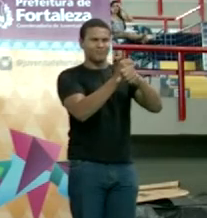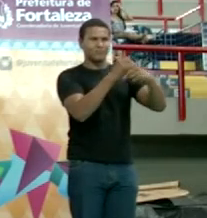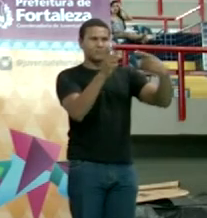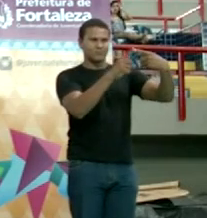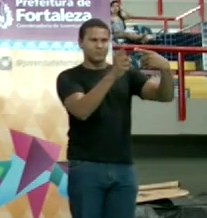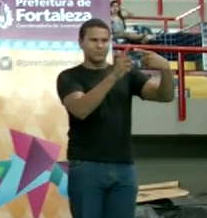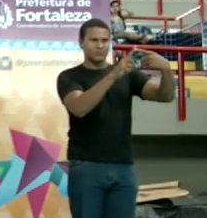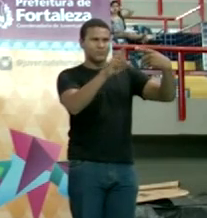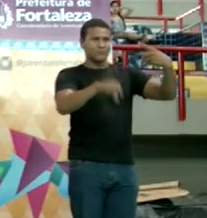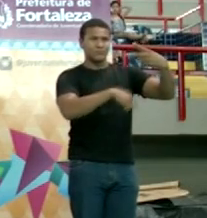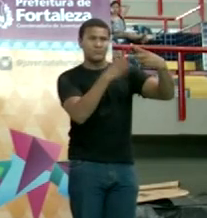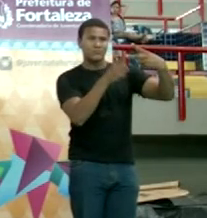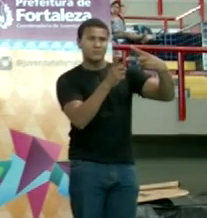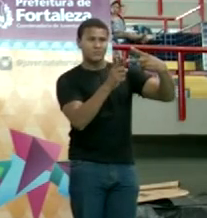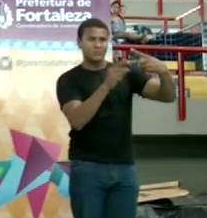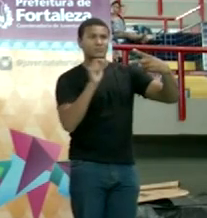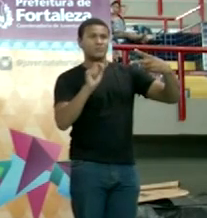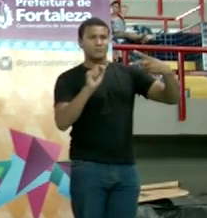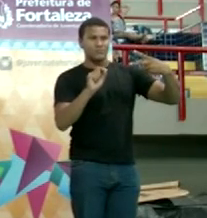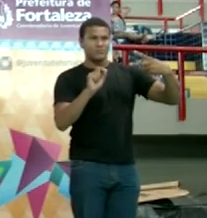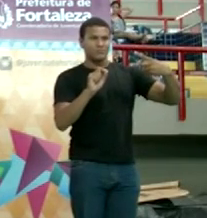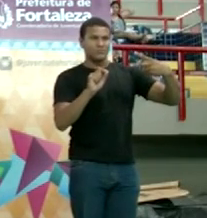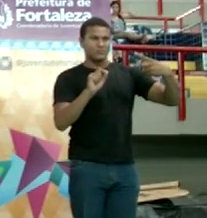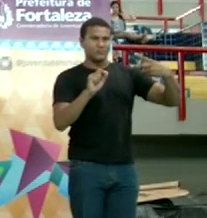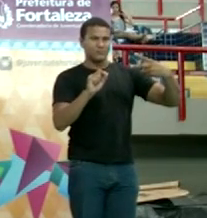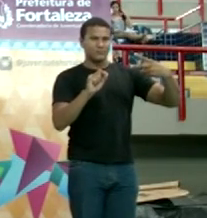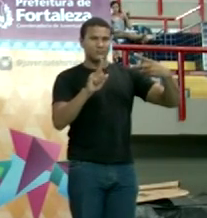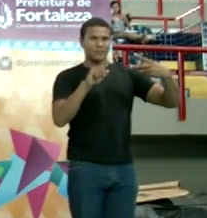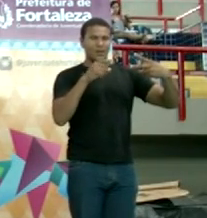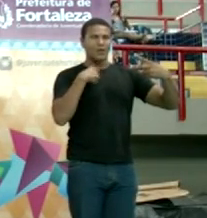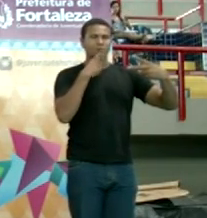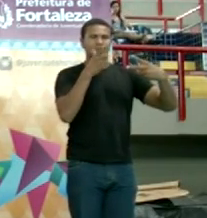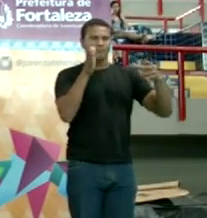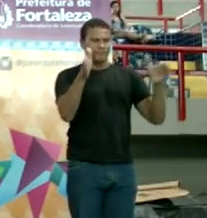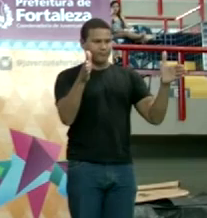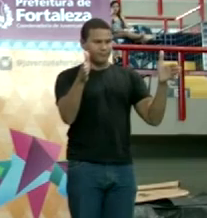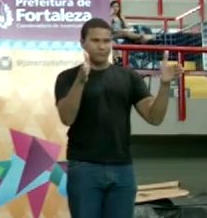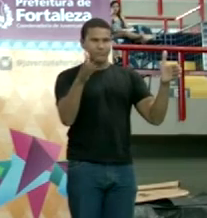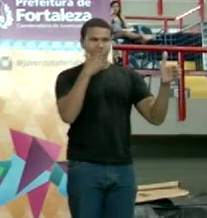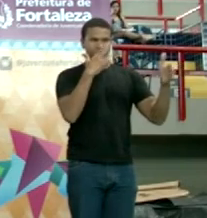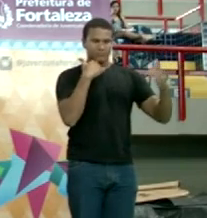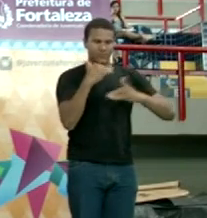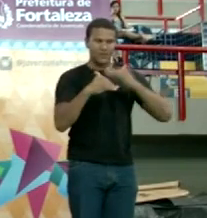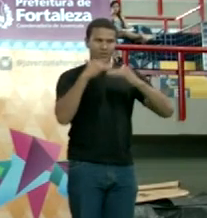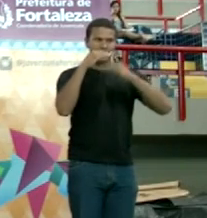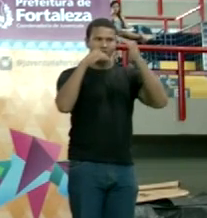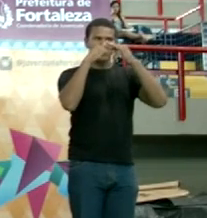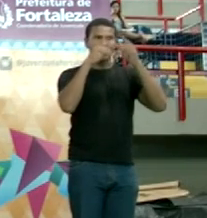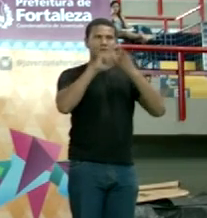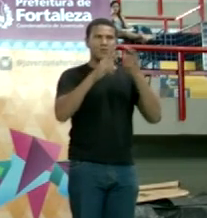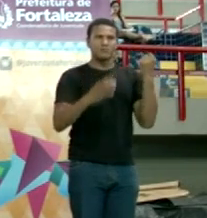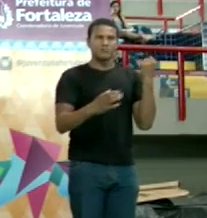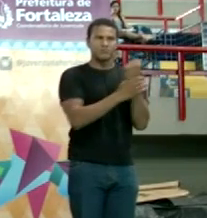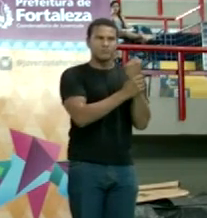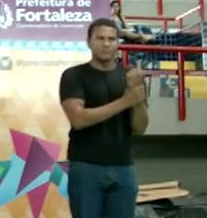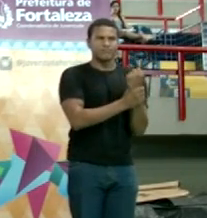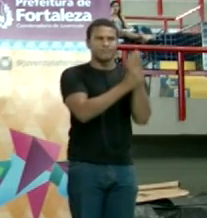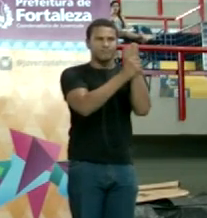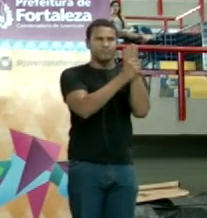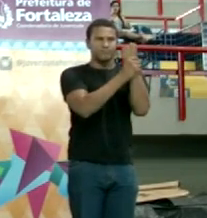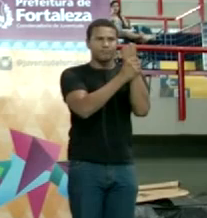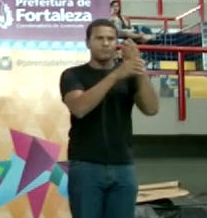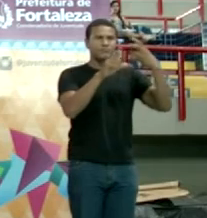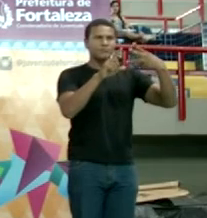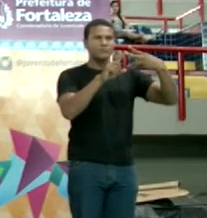do império. O segundo momento vai ser o período então de desenvolvimento e estabilidade, que vai de 51 a